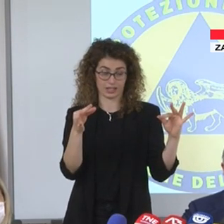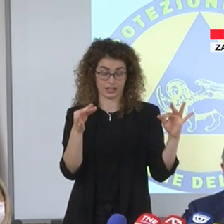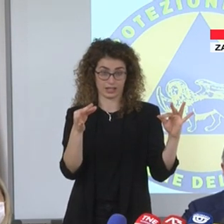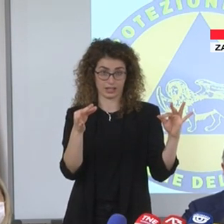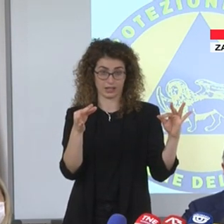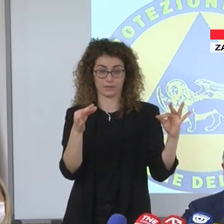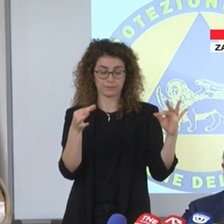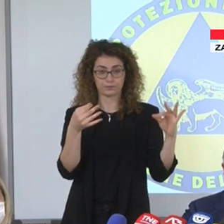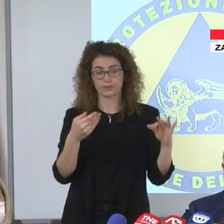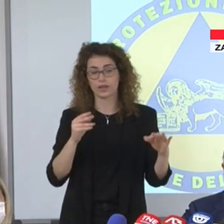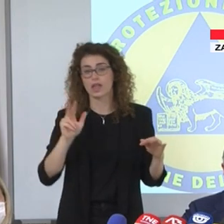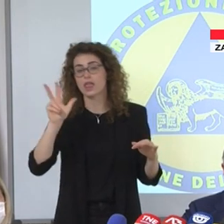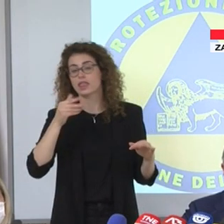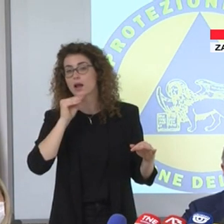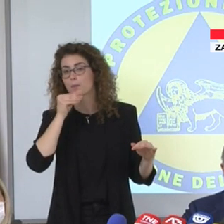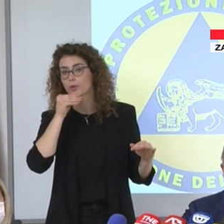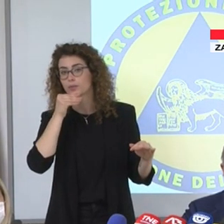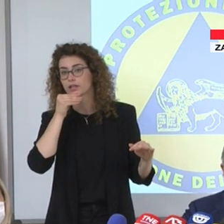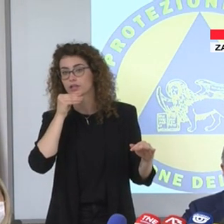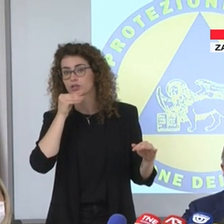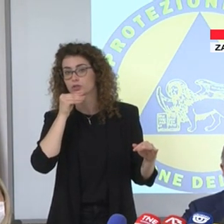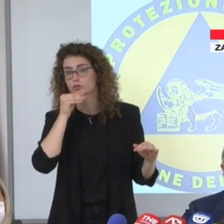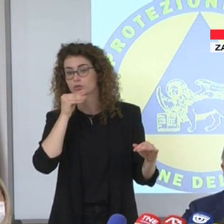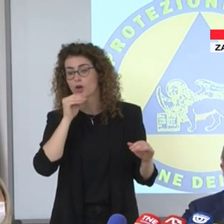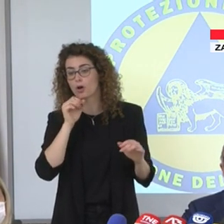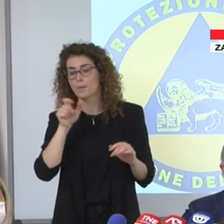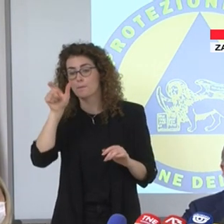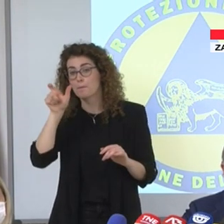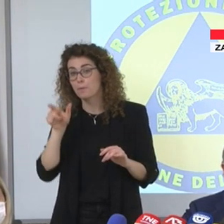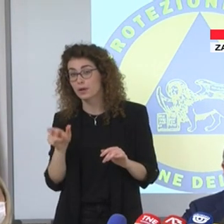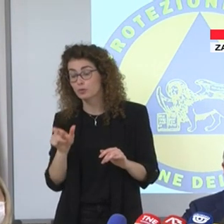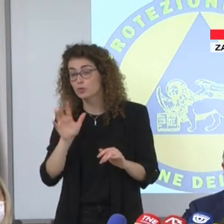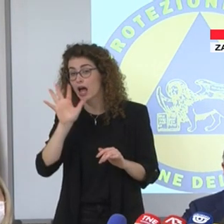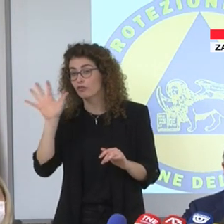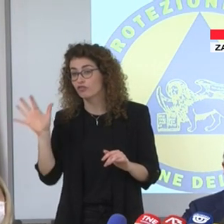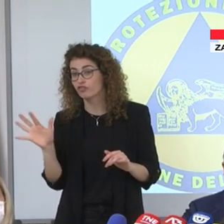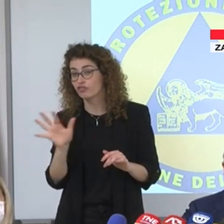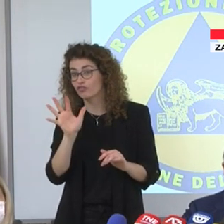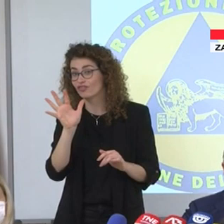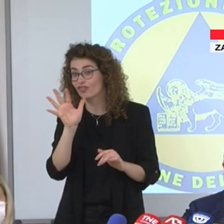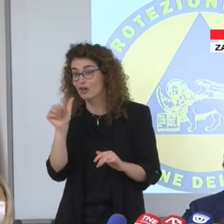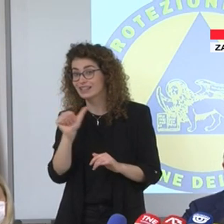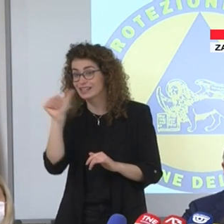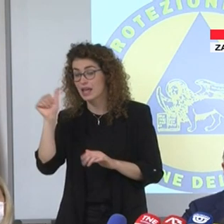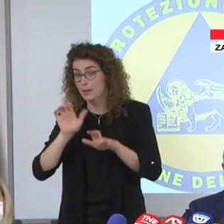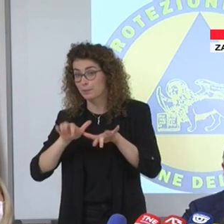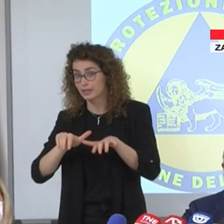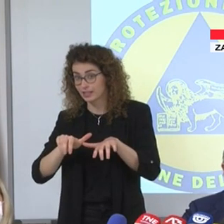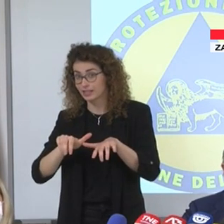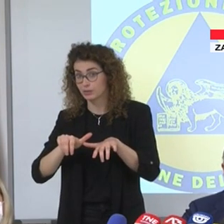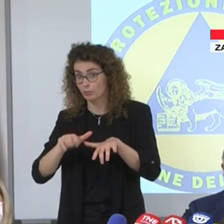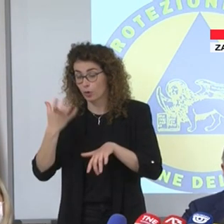alle 15:42 l'eventuale ipotetico teorico generatore di quel post di qualche anno